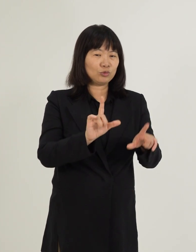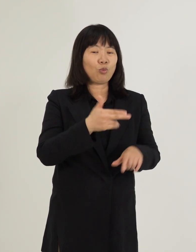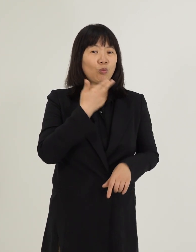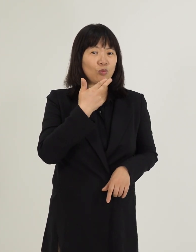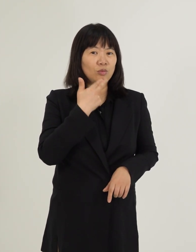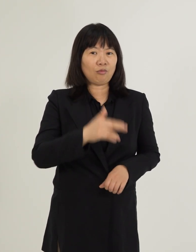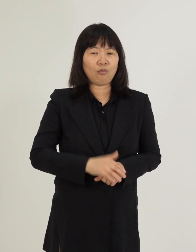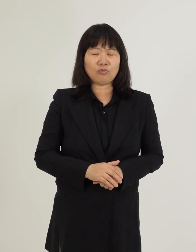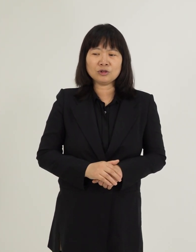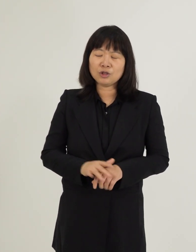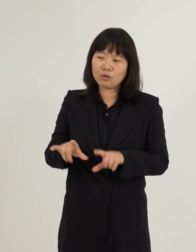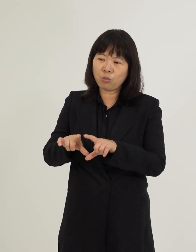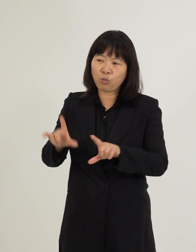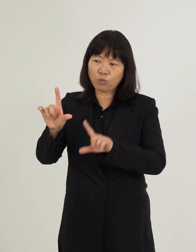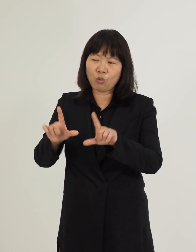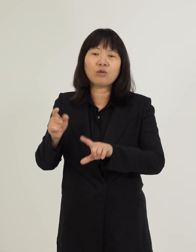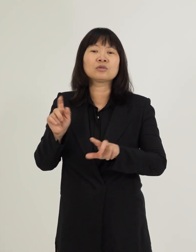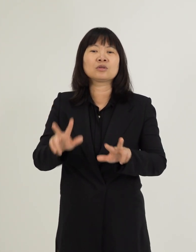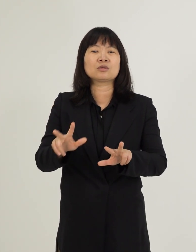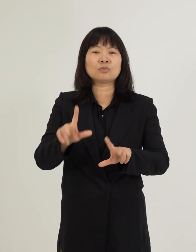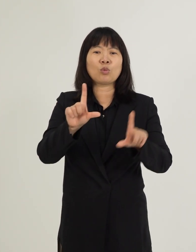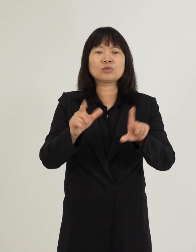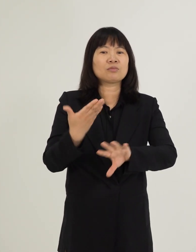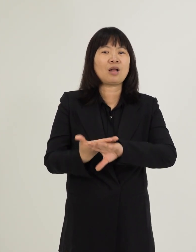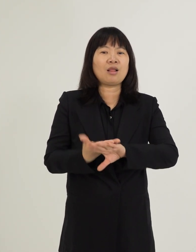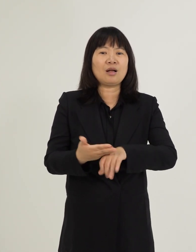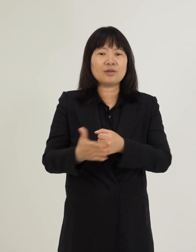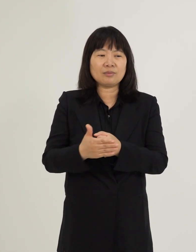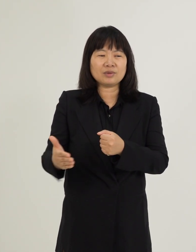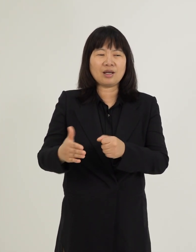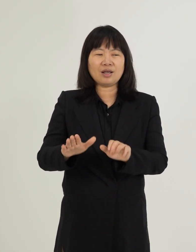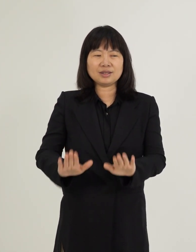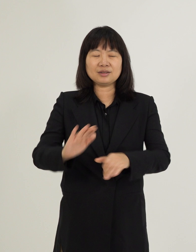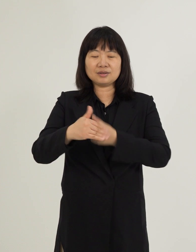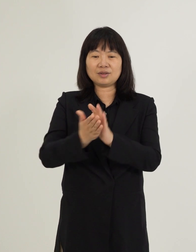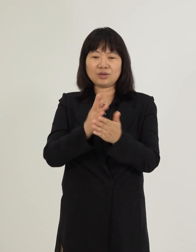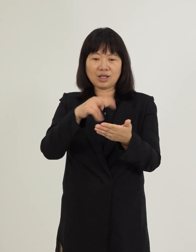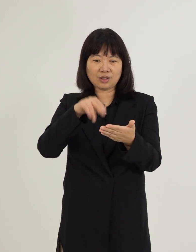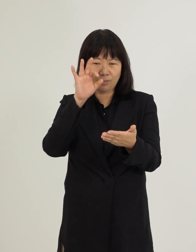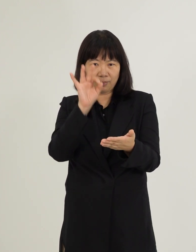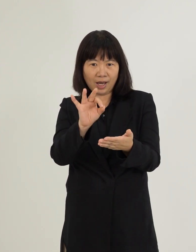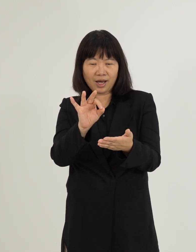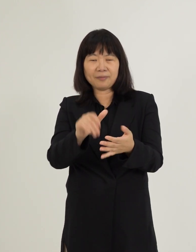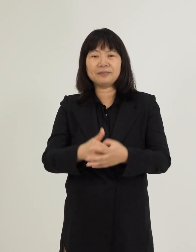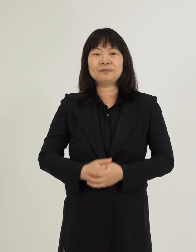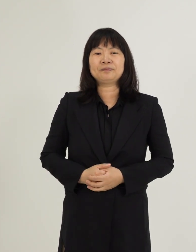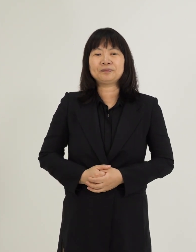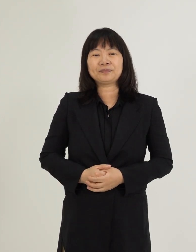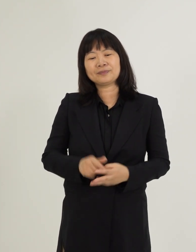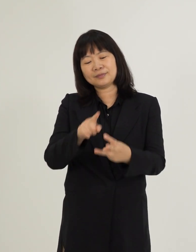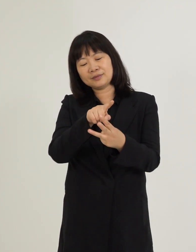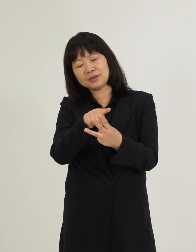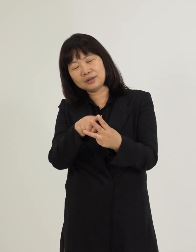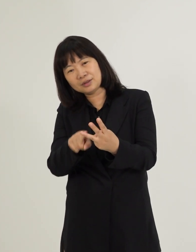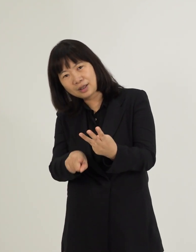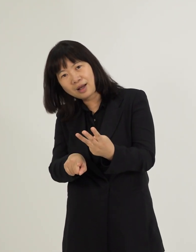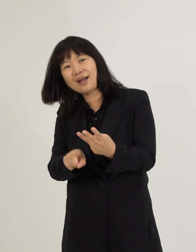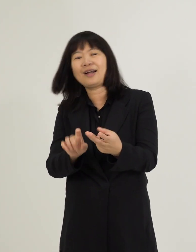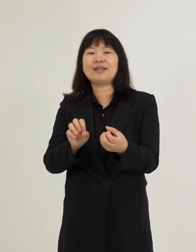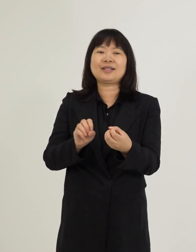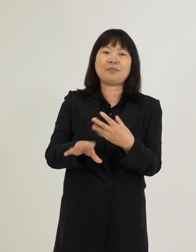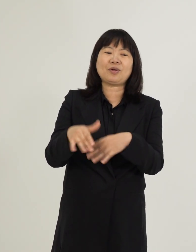아니에요. 그래서 이 본문은 이 질문에 대한 답변